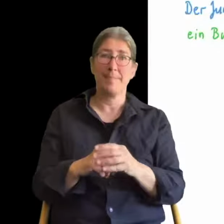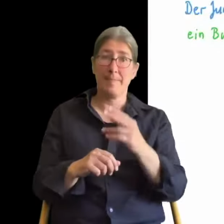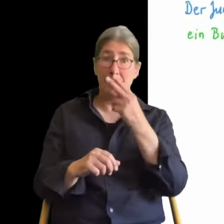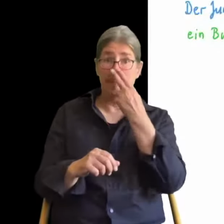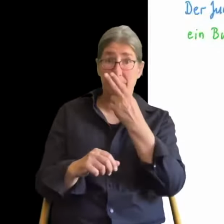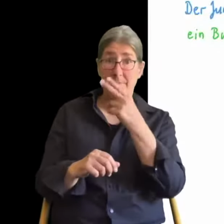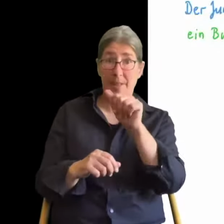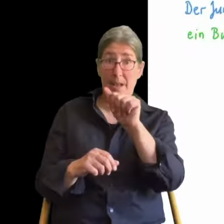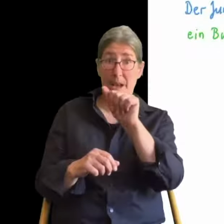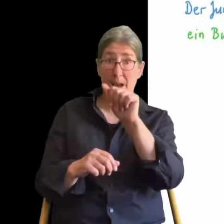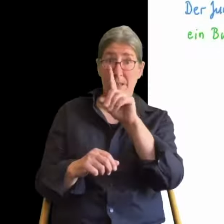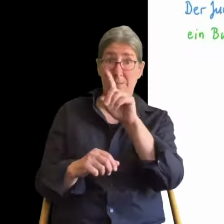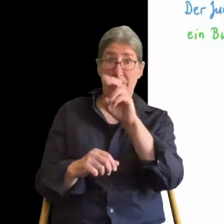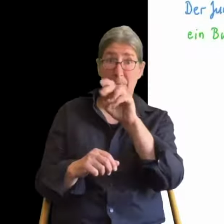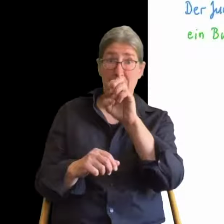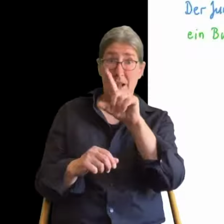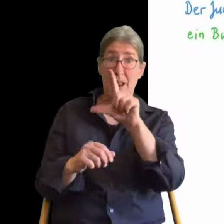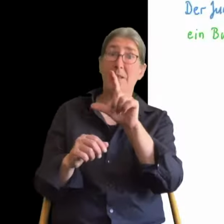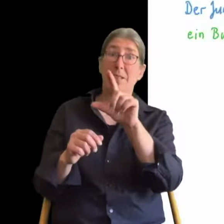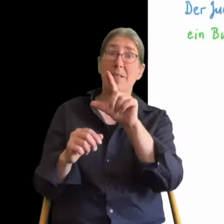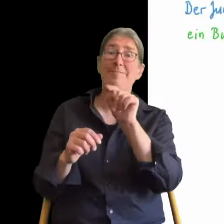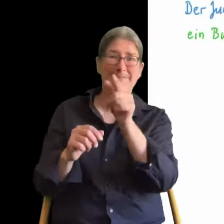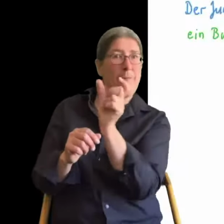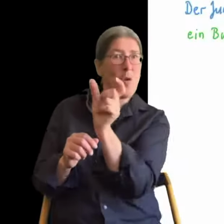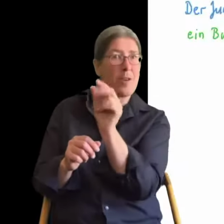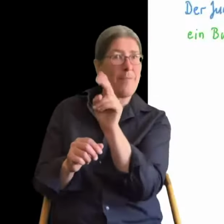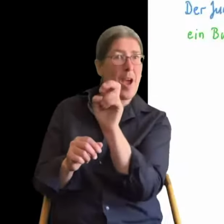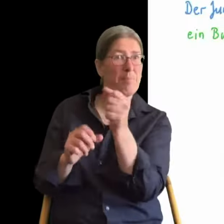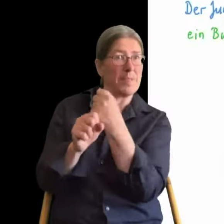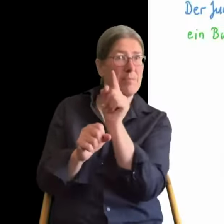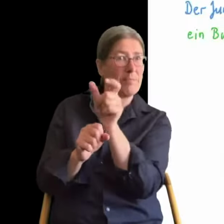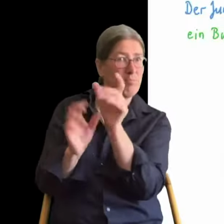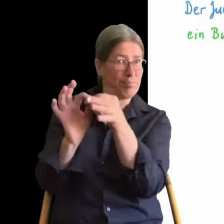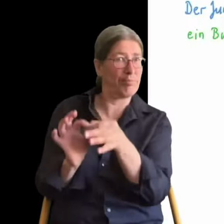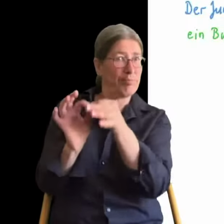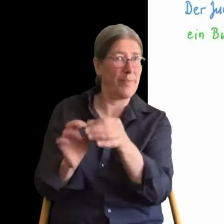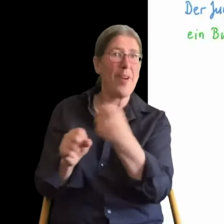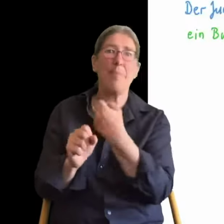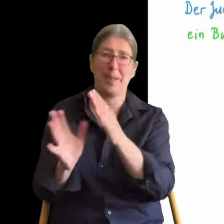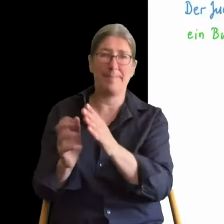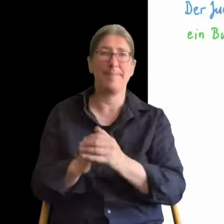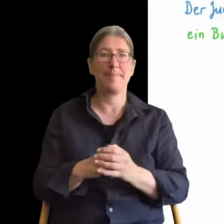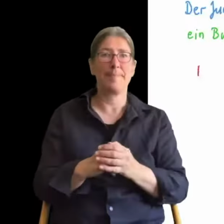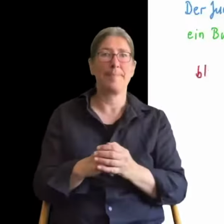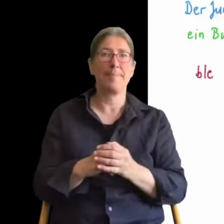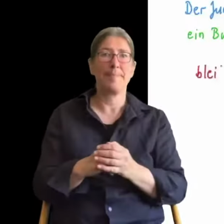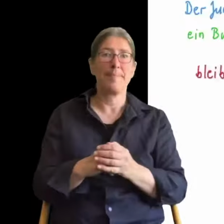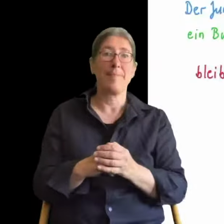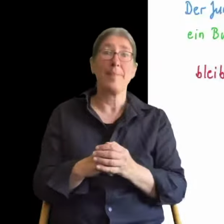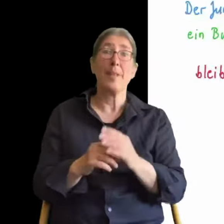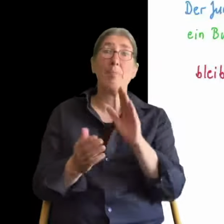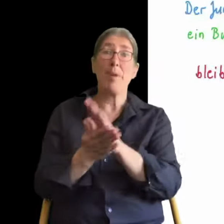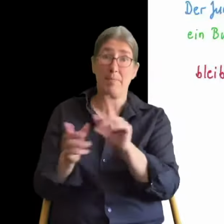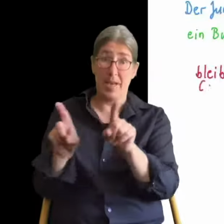Ihr seht, in dem Wort adverbial steckt das Wort Verb drin. Also die adverbialen Adjektive beziehen sich auf das Verb. Und die